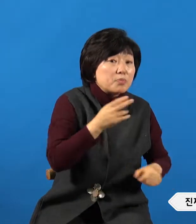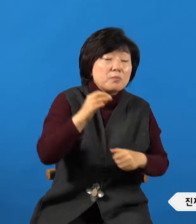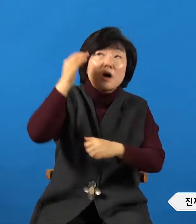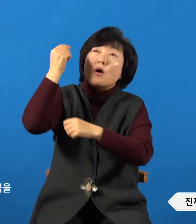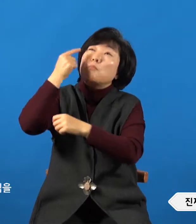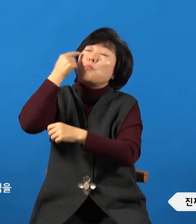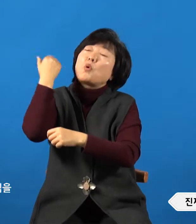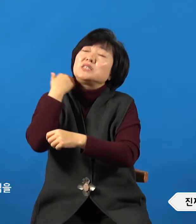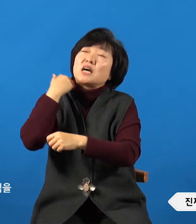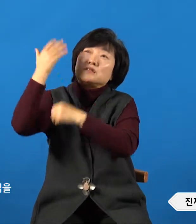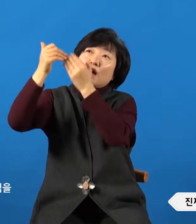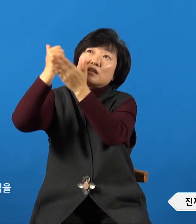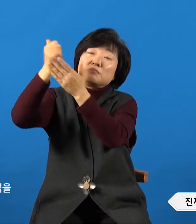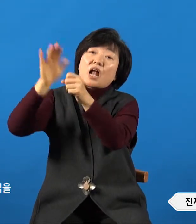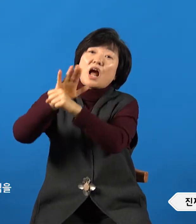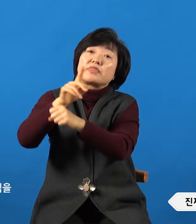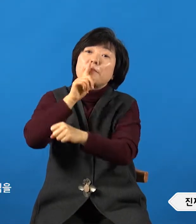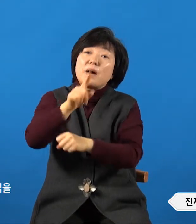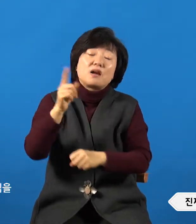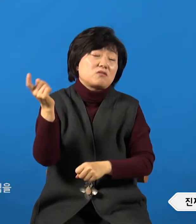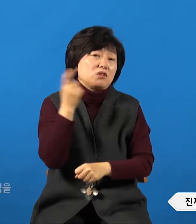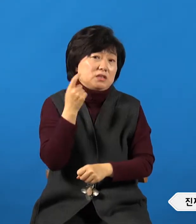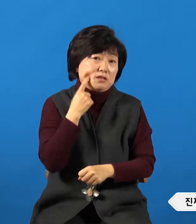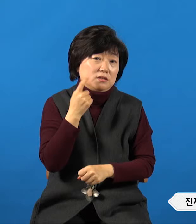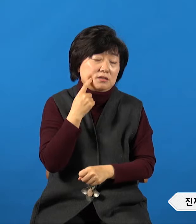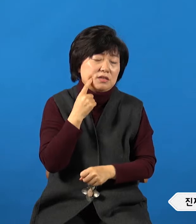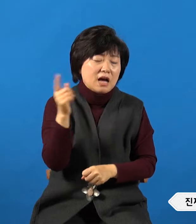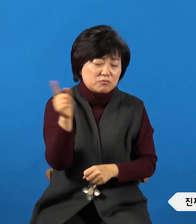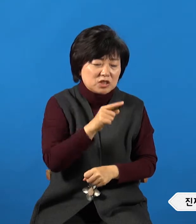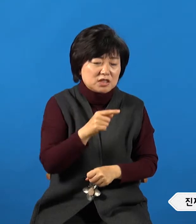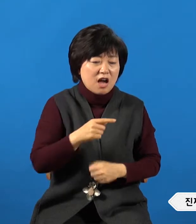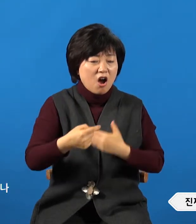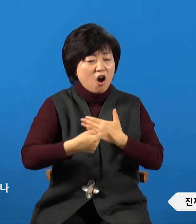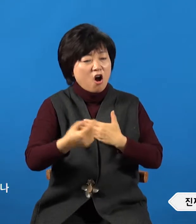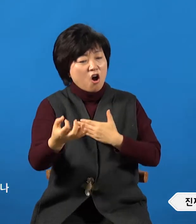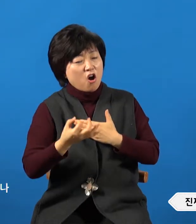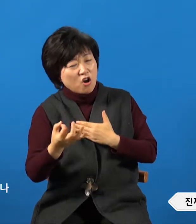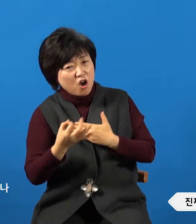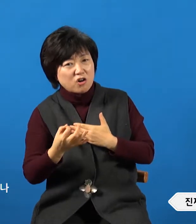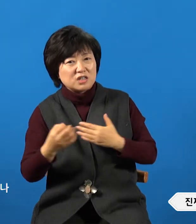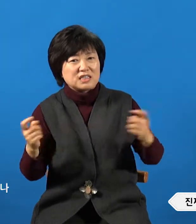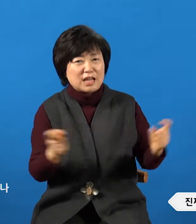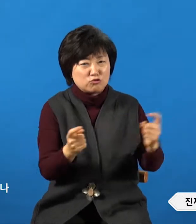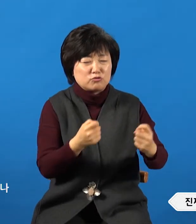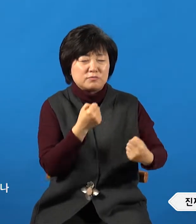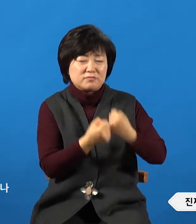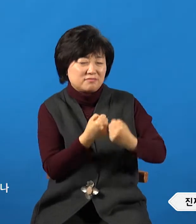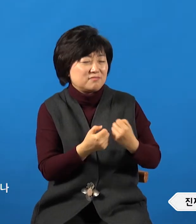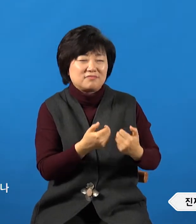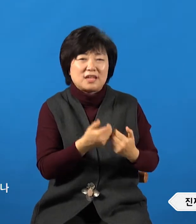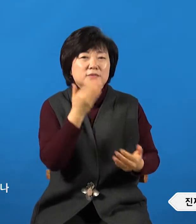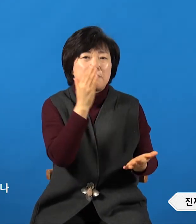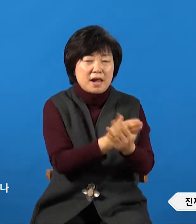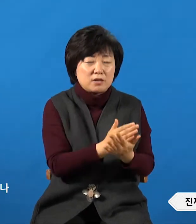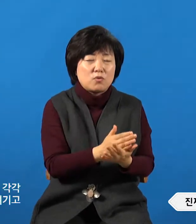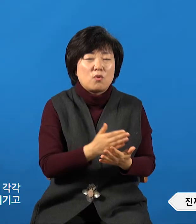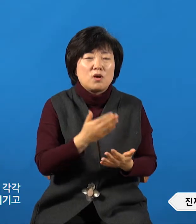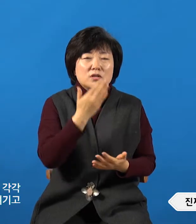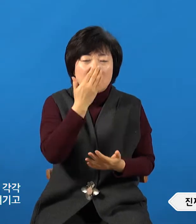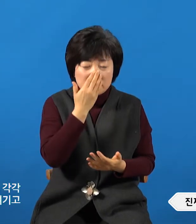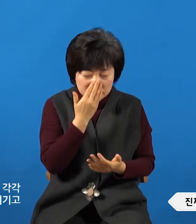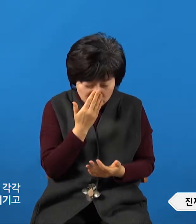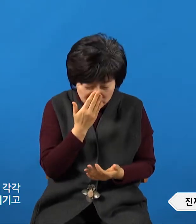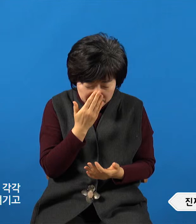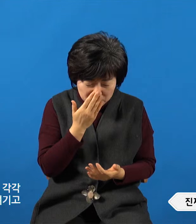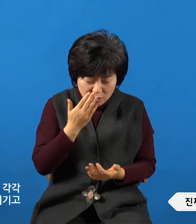그래서 빌립보서 2장은 말씀합니다. 아무 일에나 다툼이나 허영으로 하지 말고 오직 겸손한 마음으로 각각 자기보다 남을